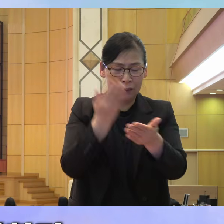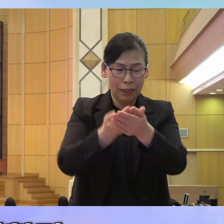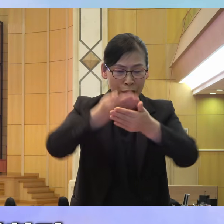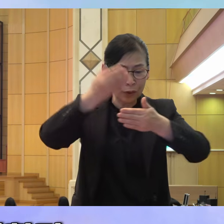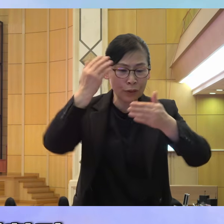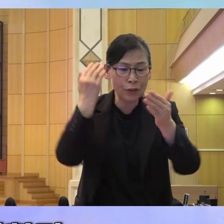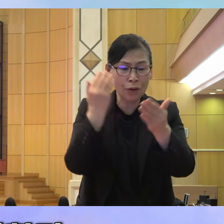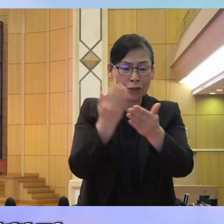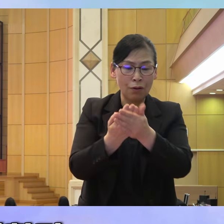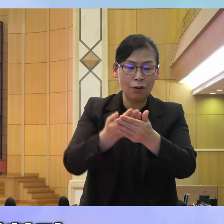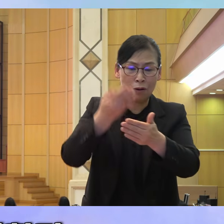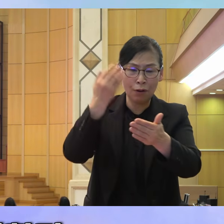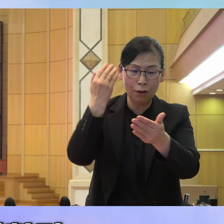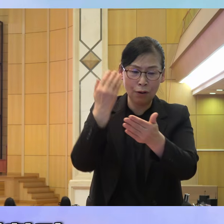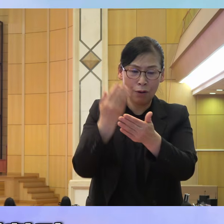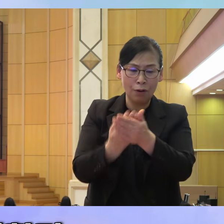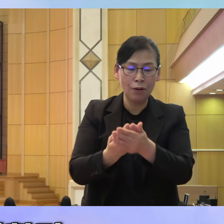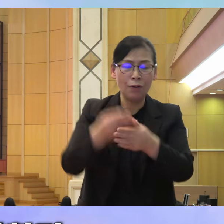소명 이루소서.